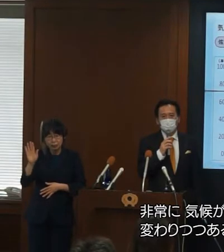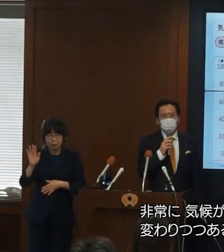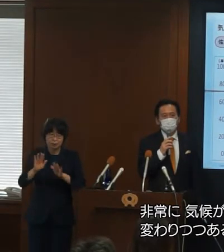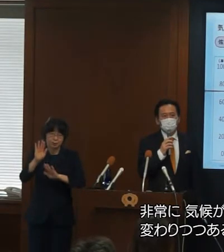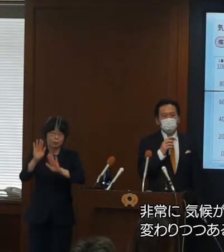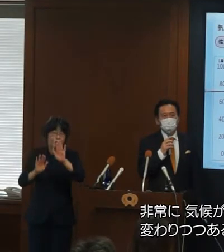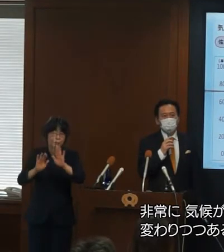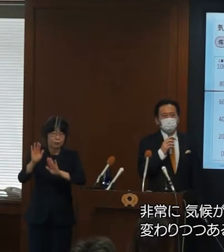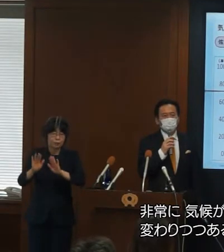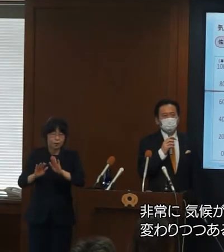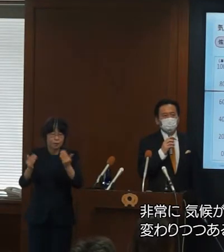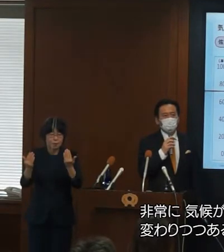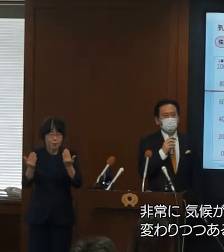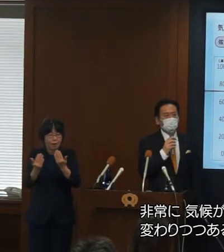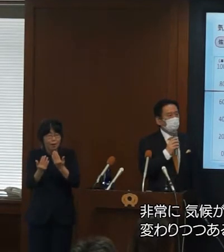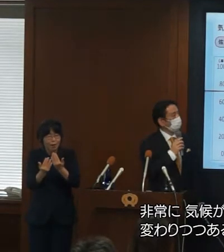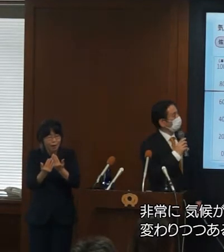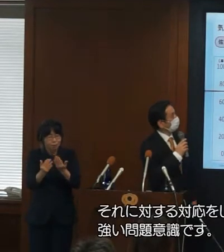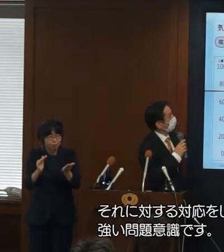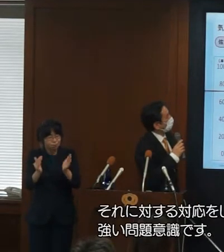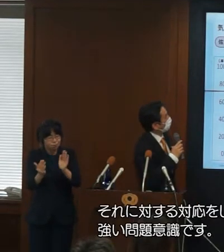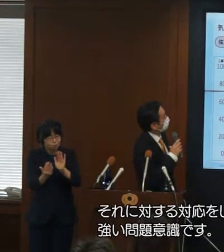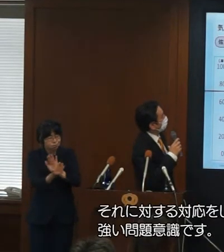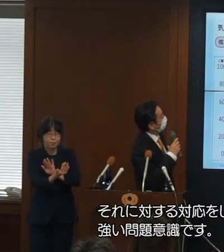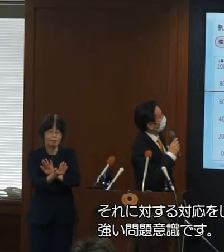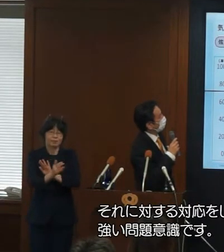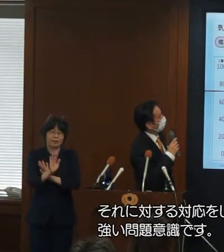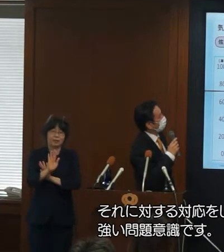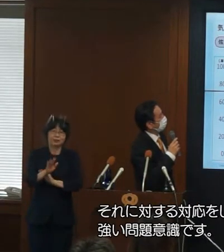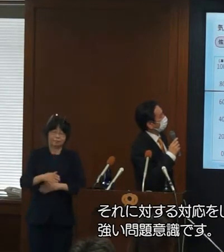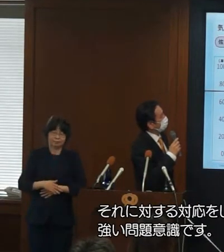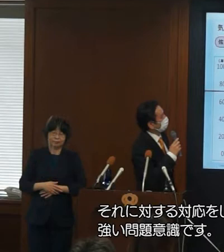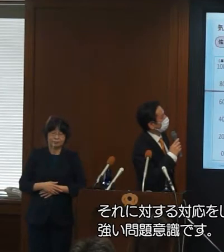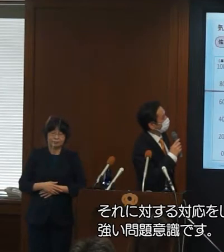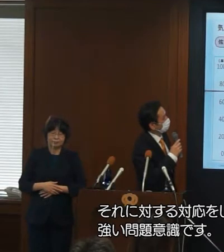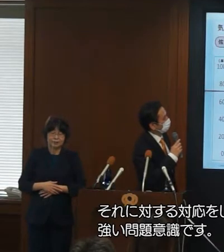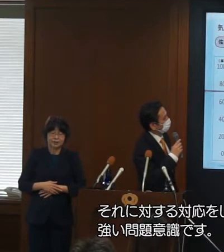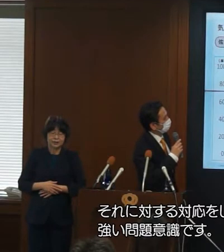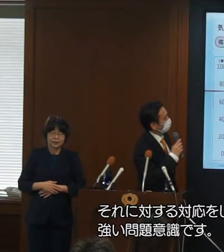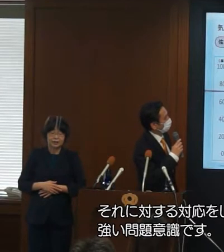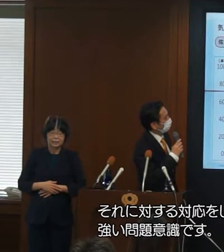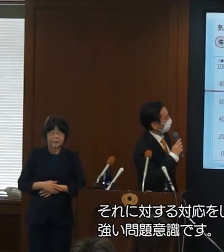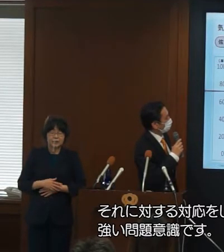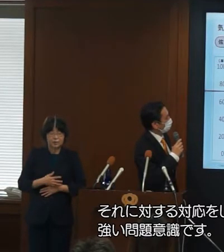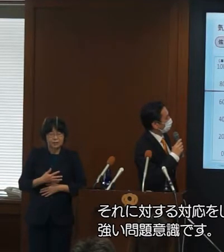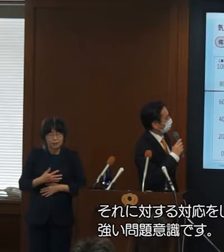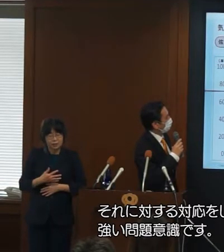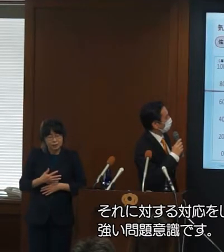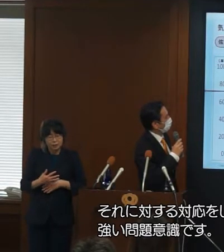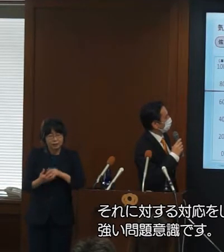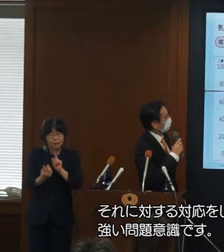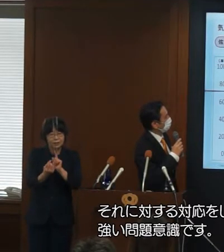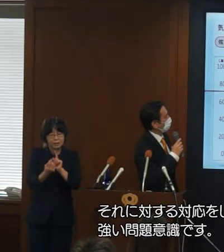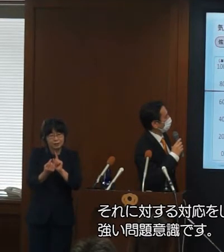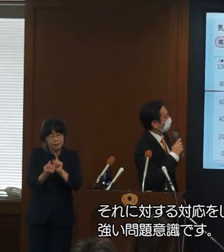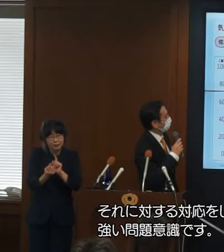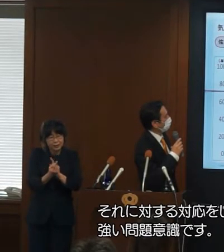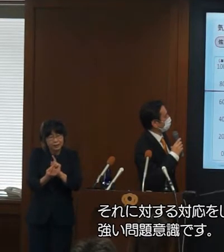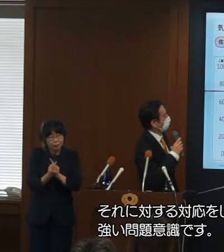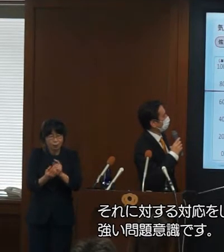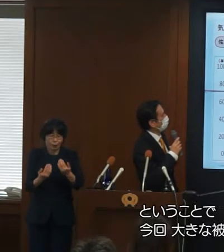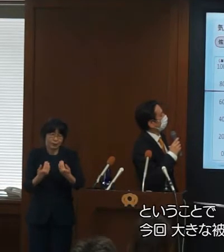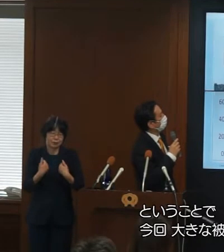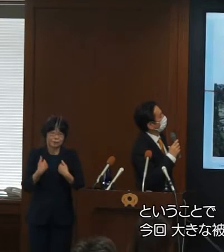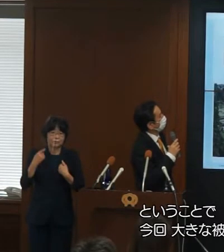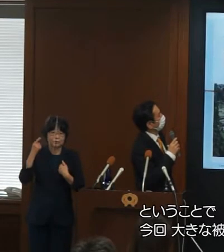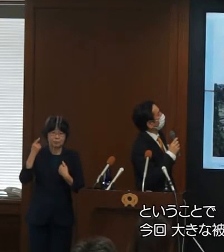るということだから、それに対する対応しなければいけないという強い問題意識